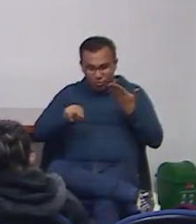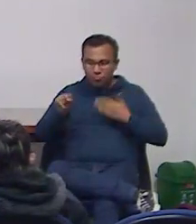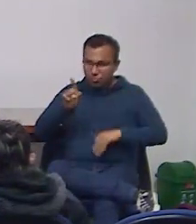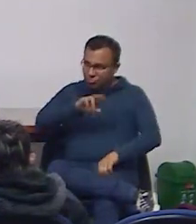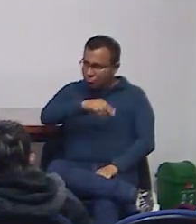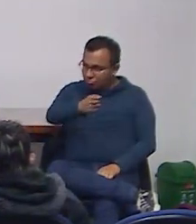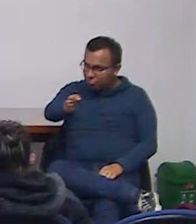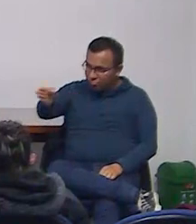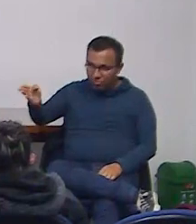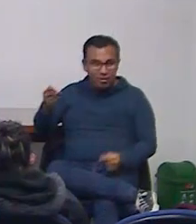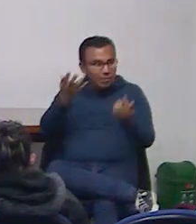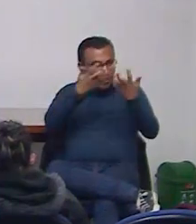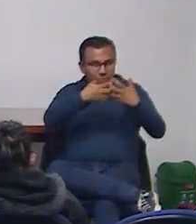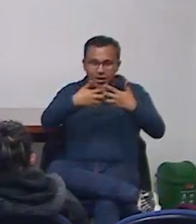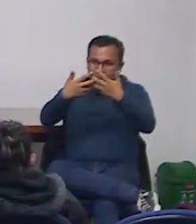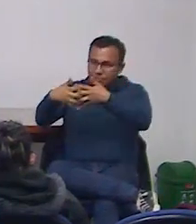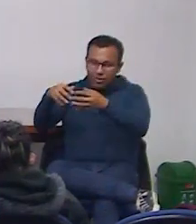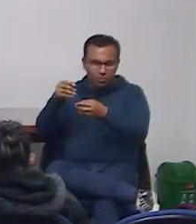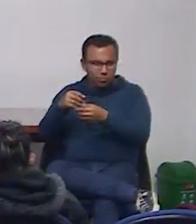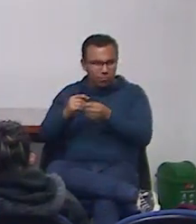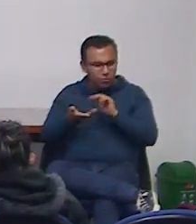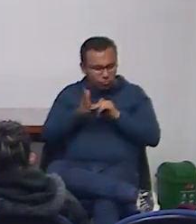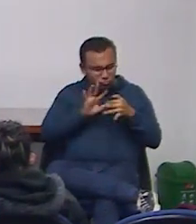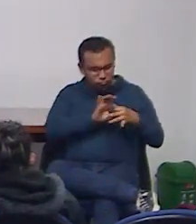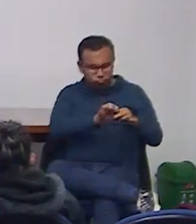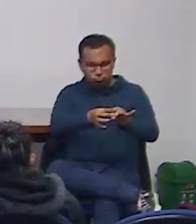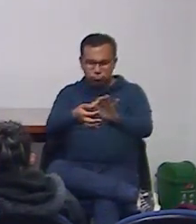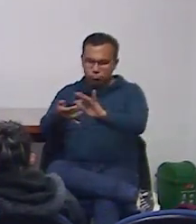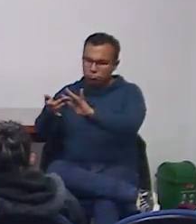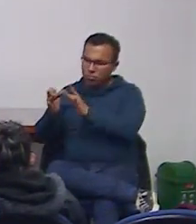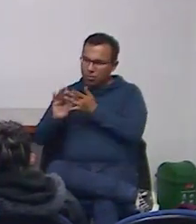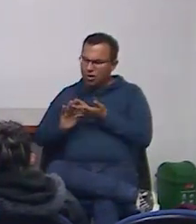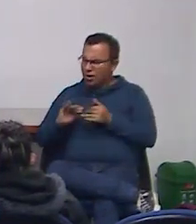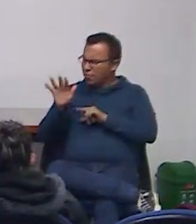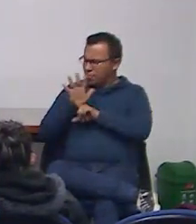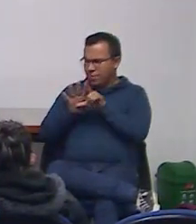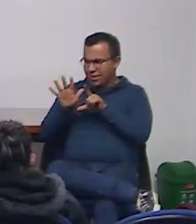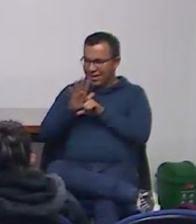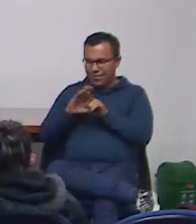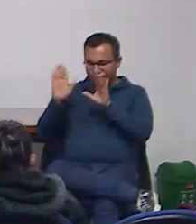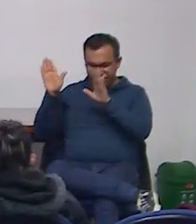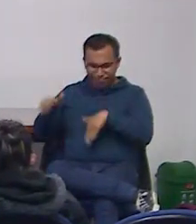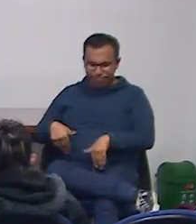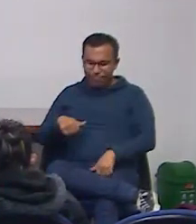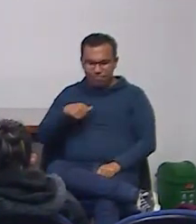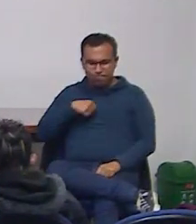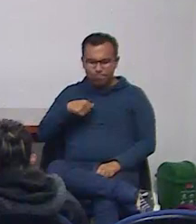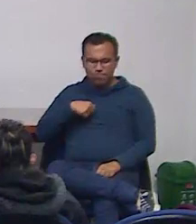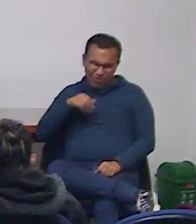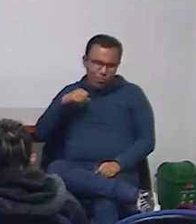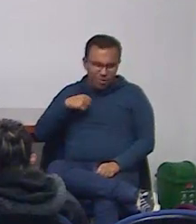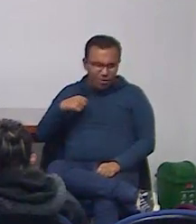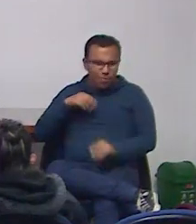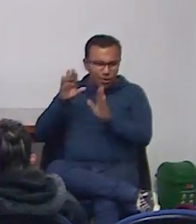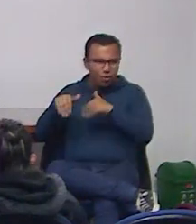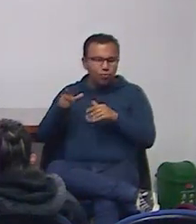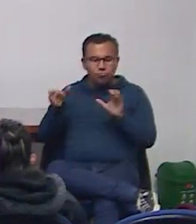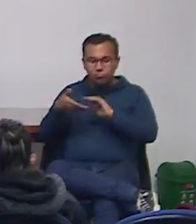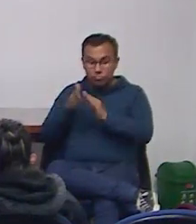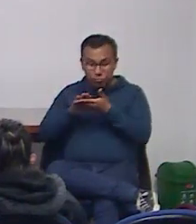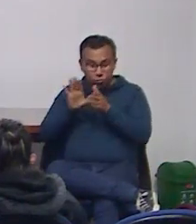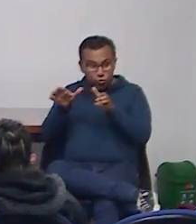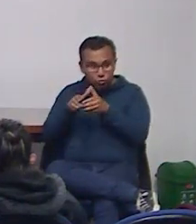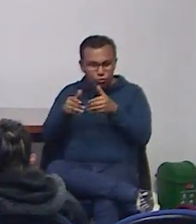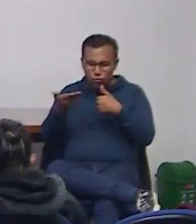sino para las empresas todo fluye hay un video que pues no lo no lo traje hoy pero habla una tribu